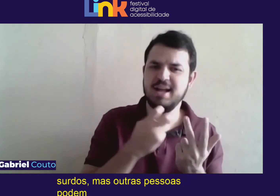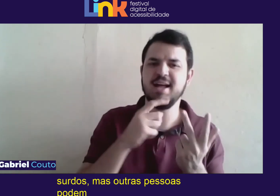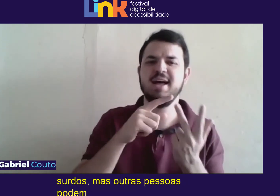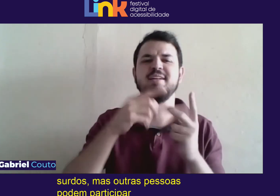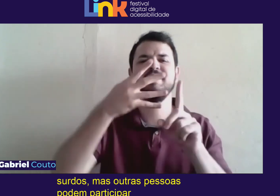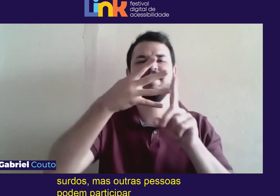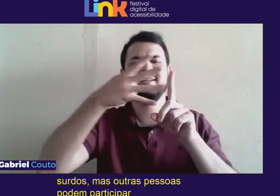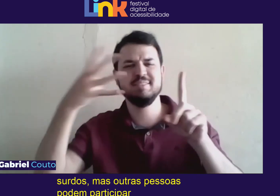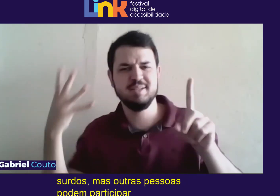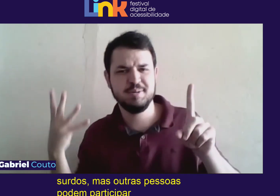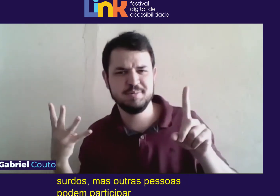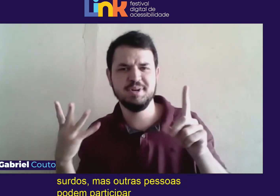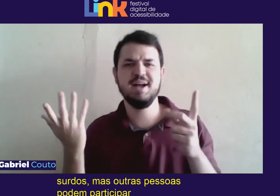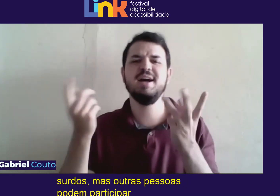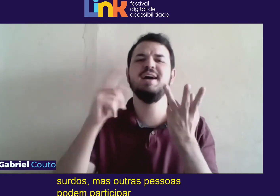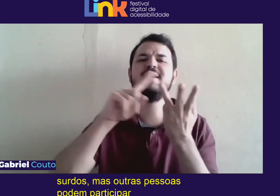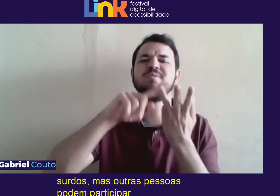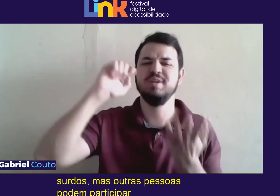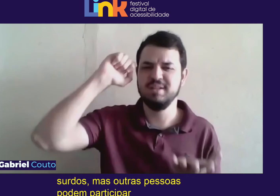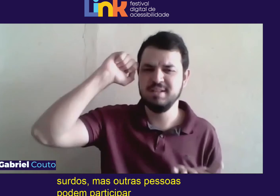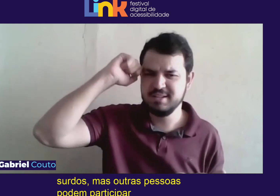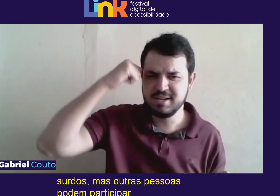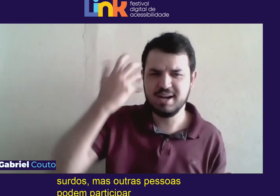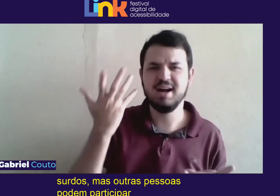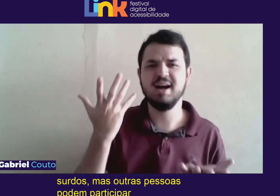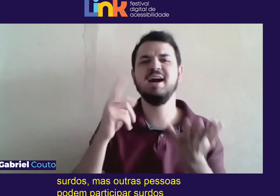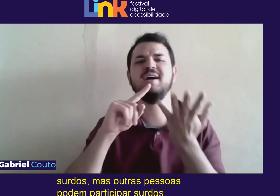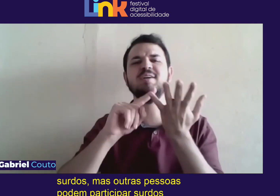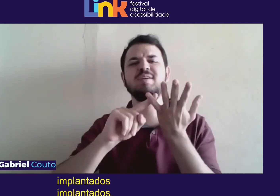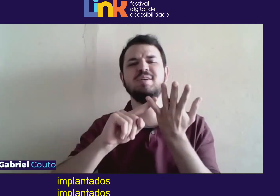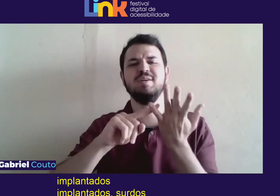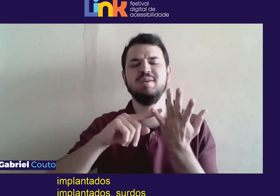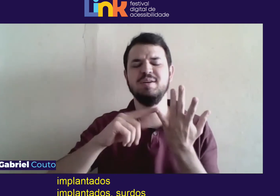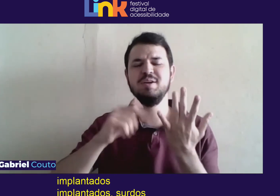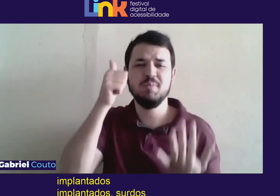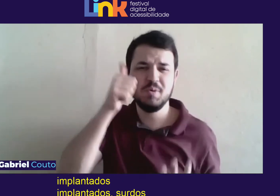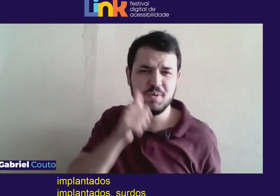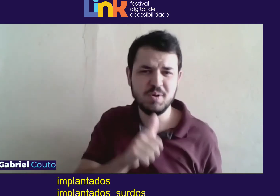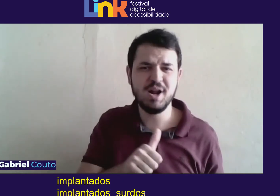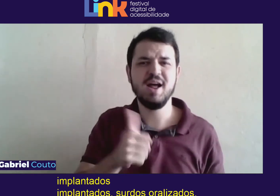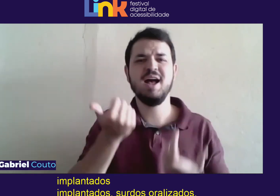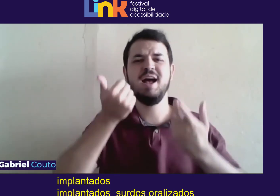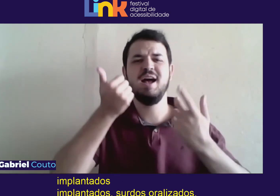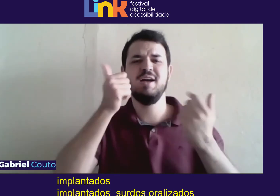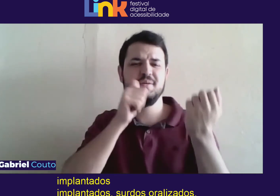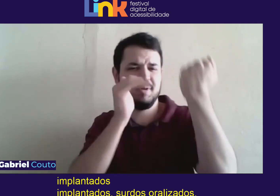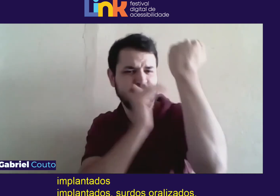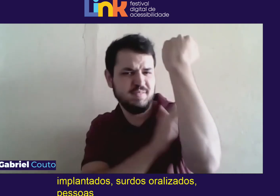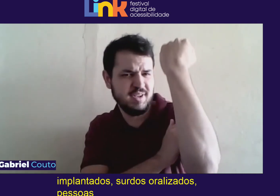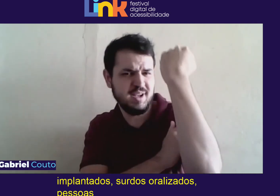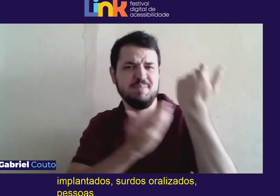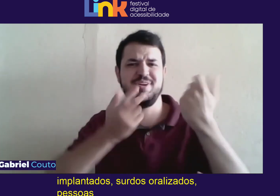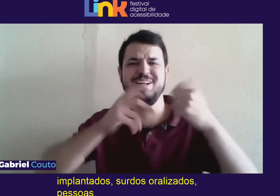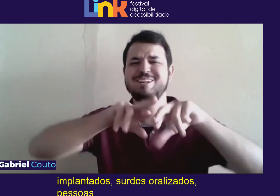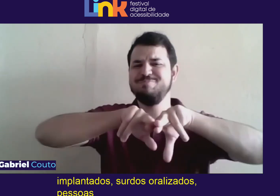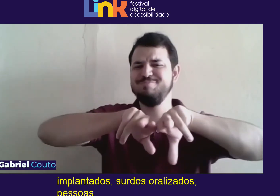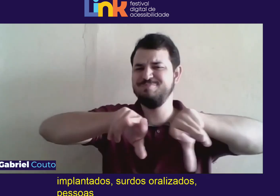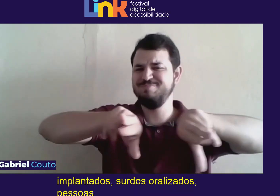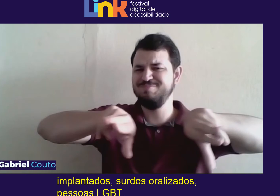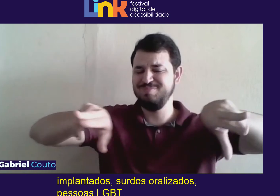implantados, surdos oralizados, pessoas LGBT, negros, mulheres,